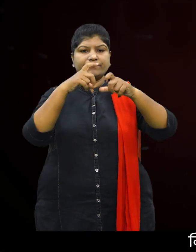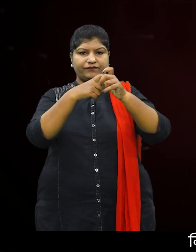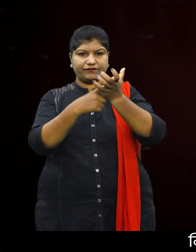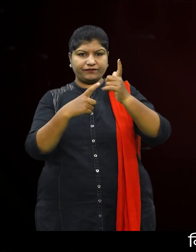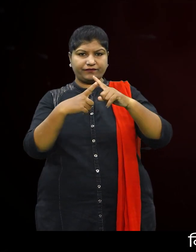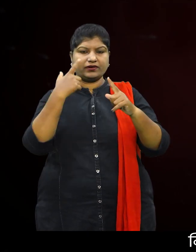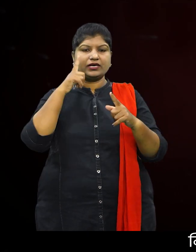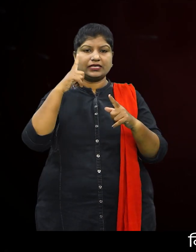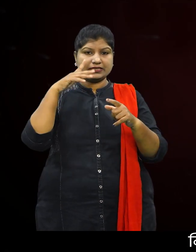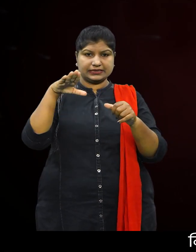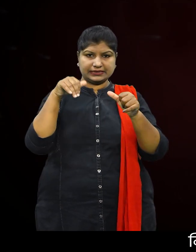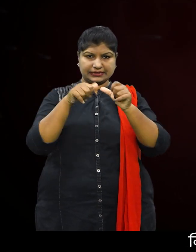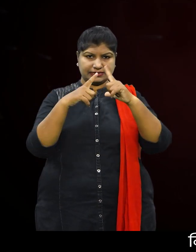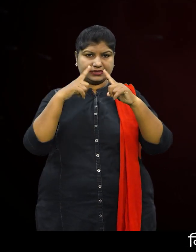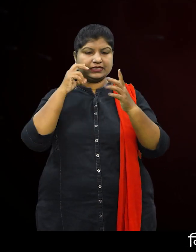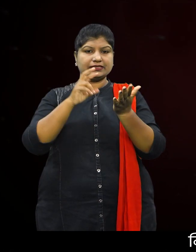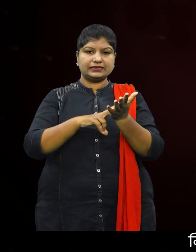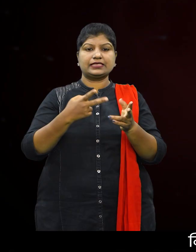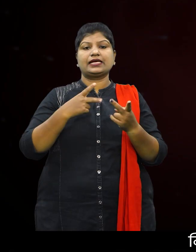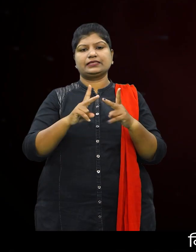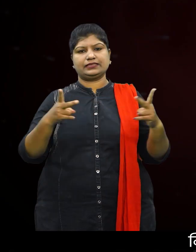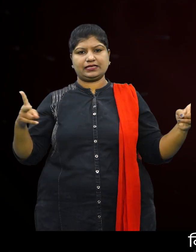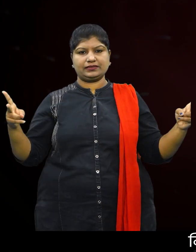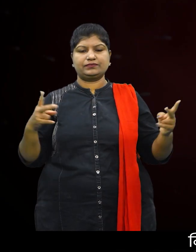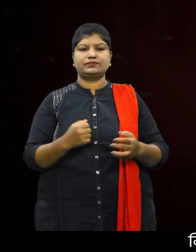निषेचन और उसके प्रकार,